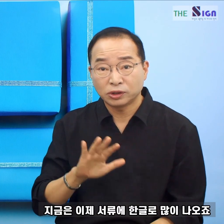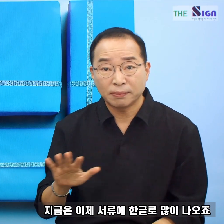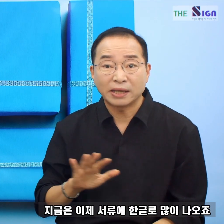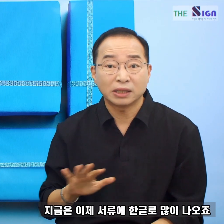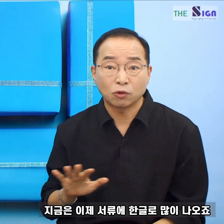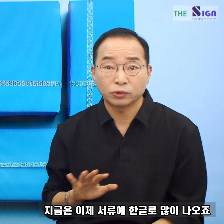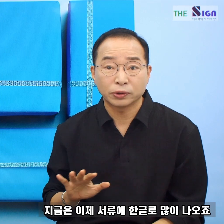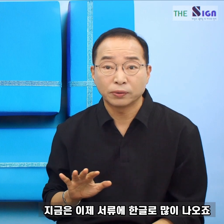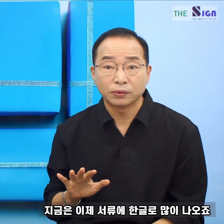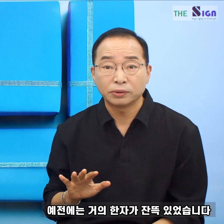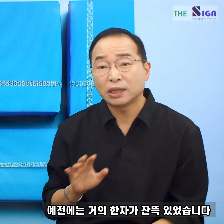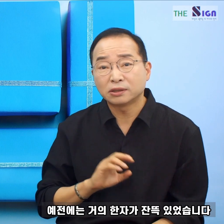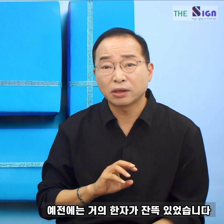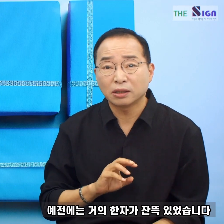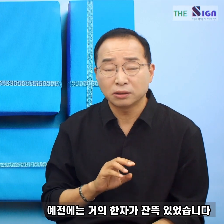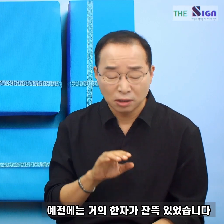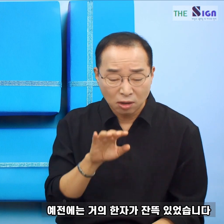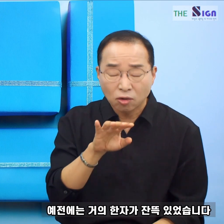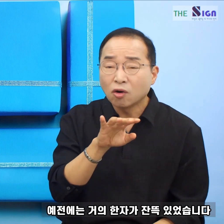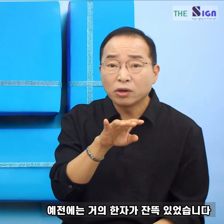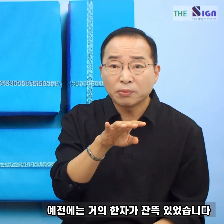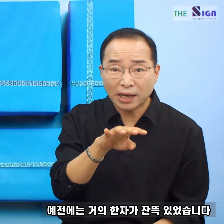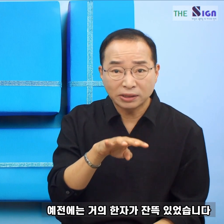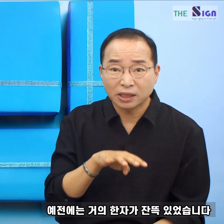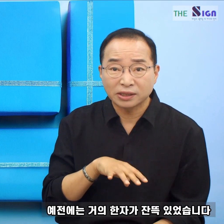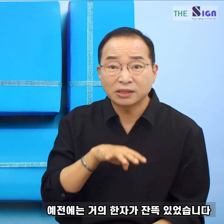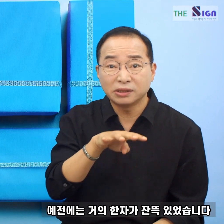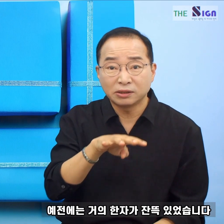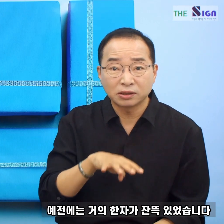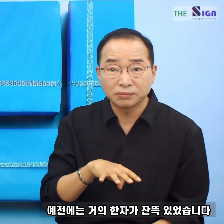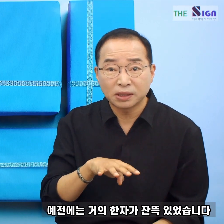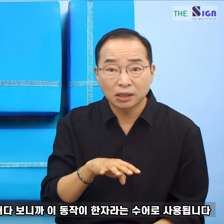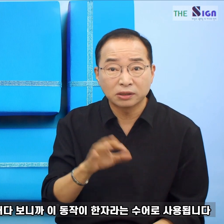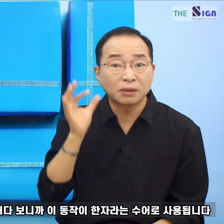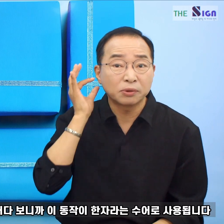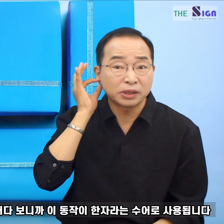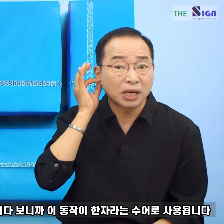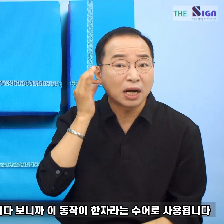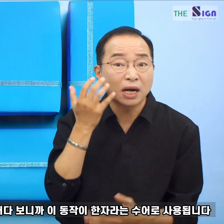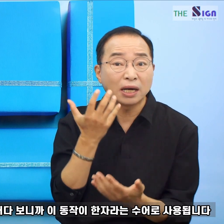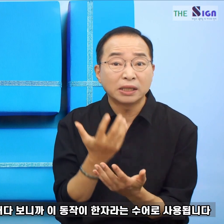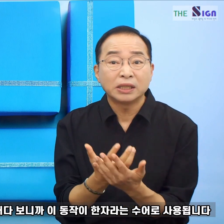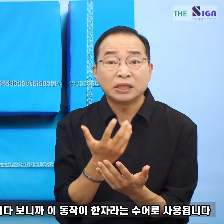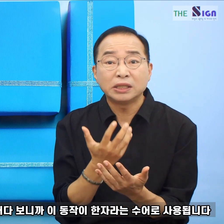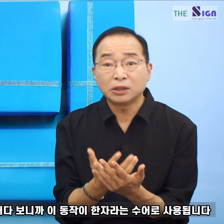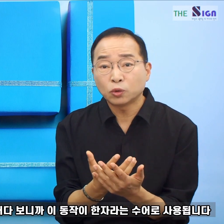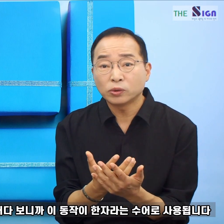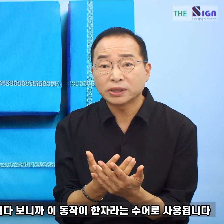많이 나오죠. 예전에는 거의 뭐 한자가 잔뜩 있었습니다. 그러다 보니까 이